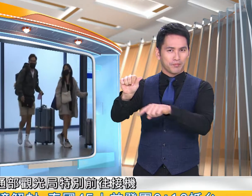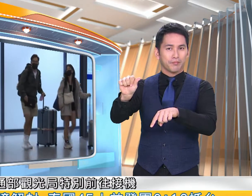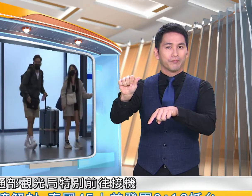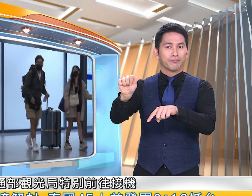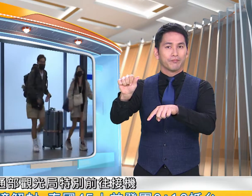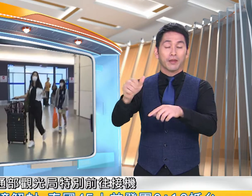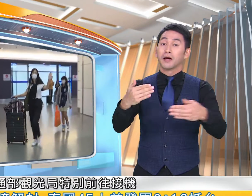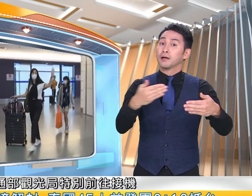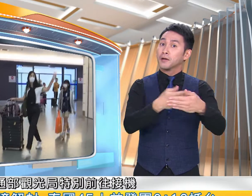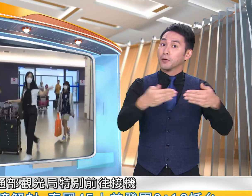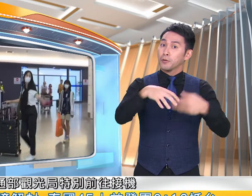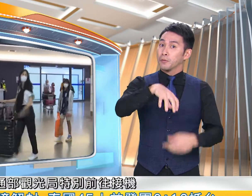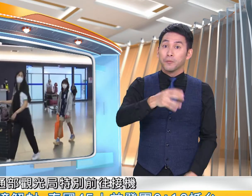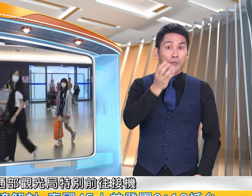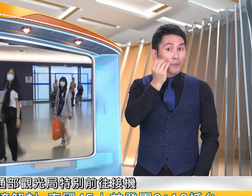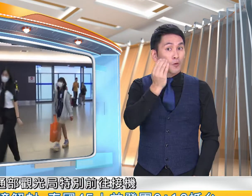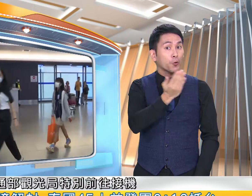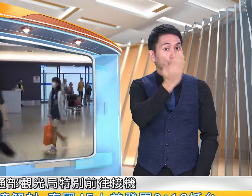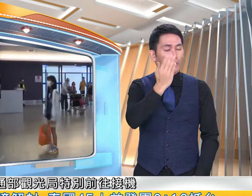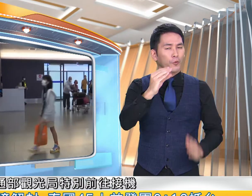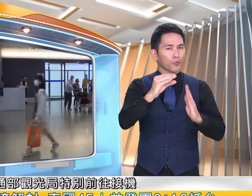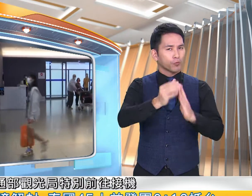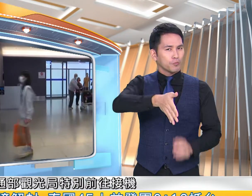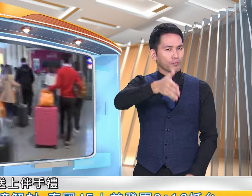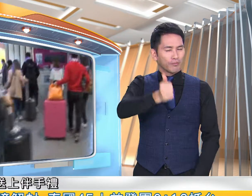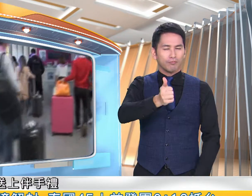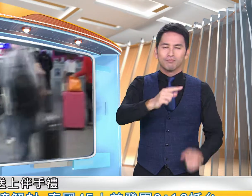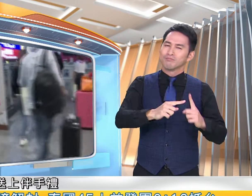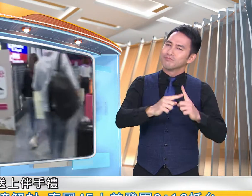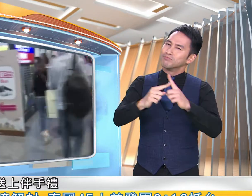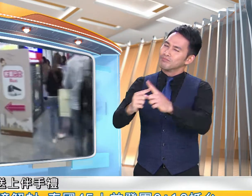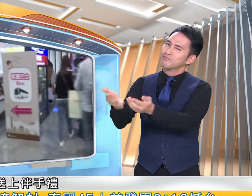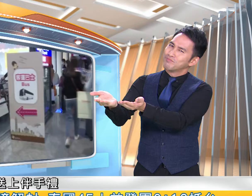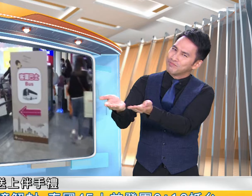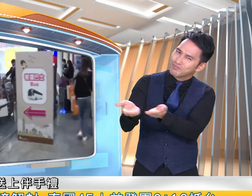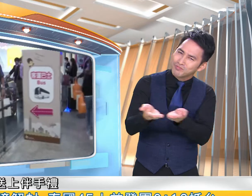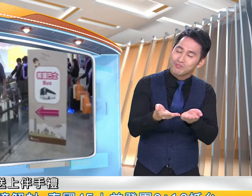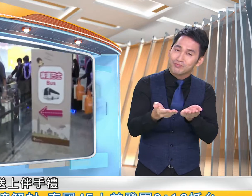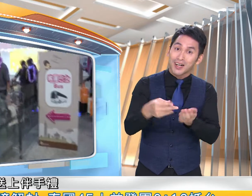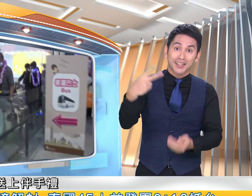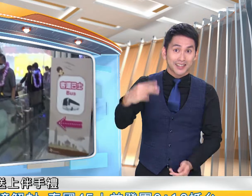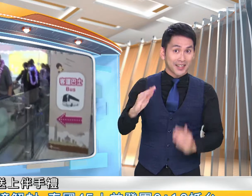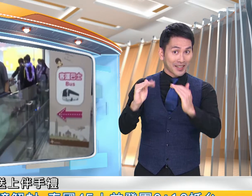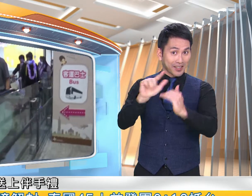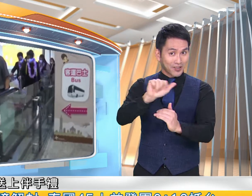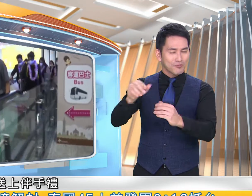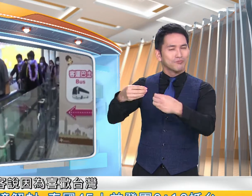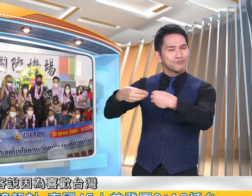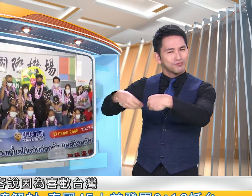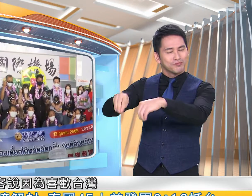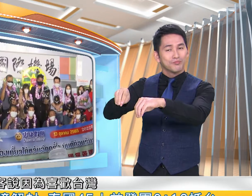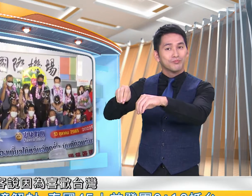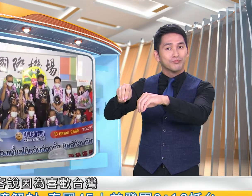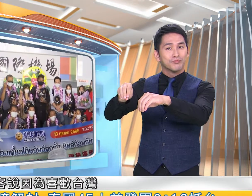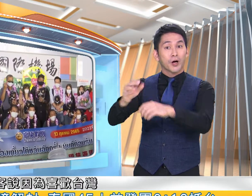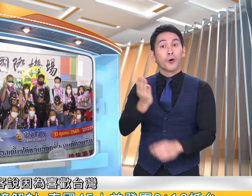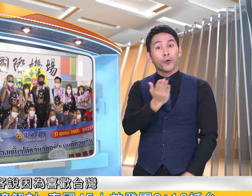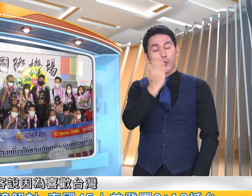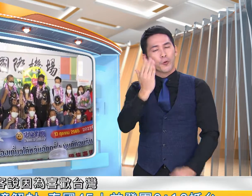局特别前往接机，并且送上了伴手礼。旅客说，因为